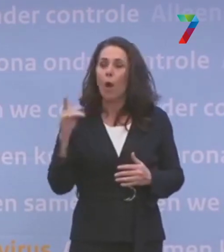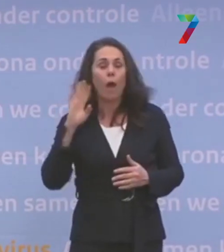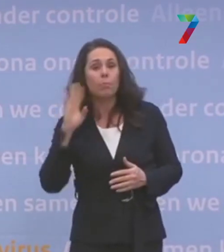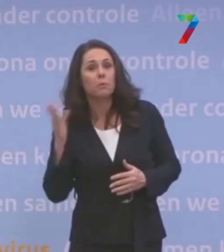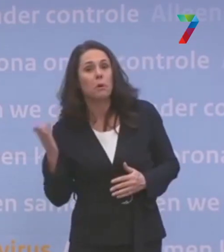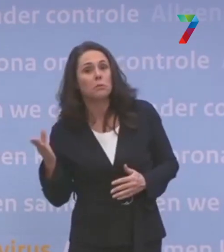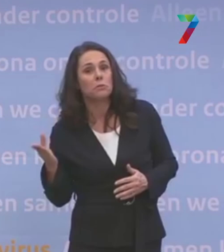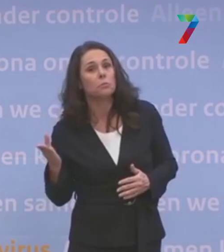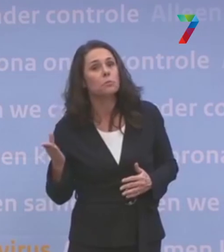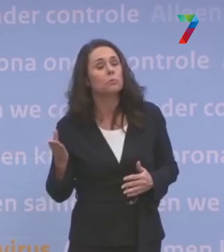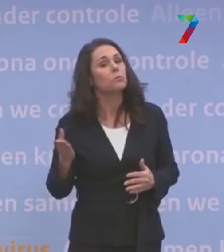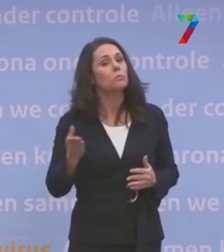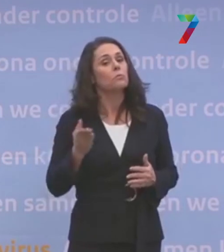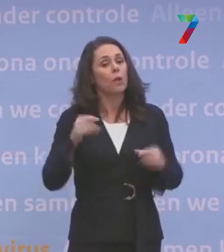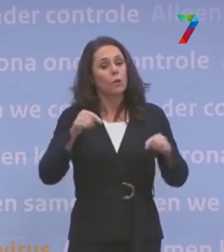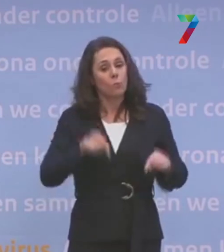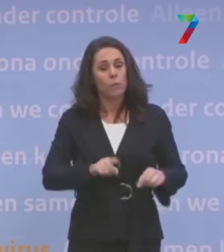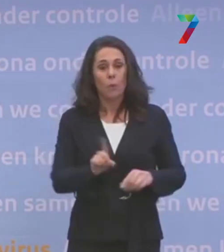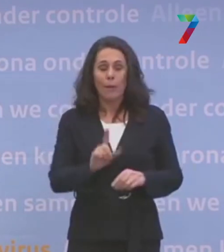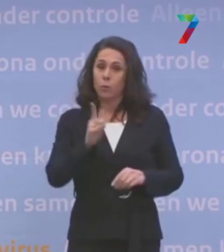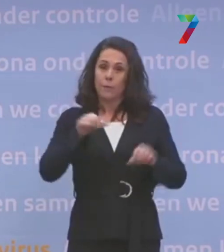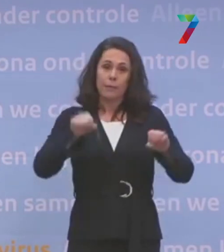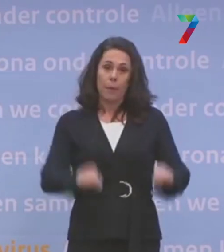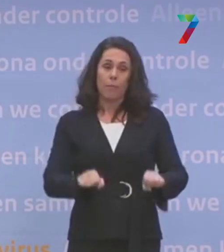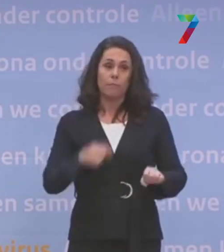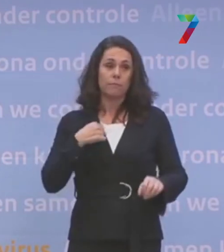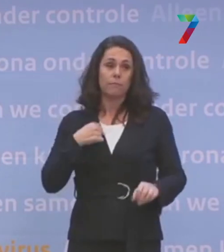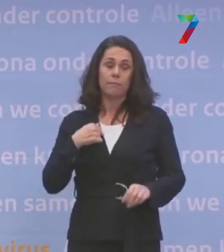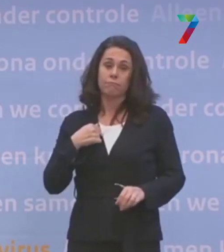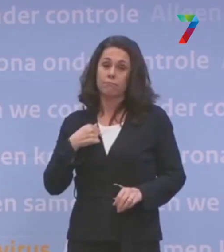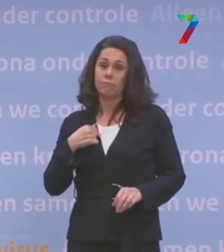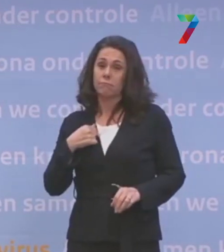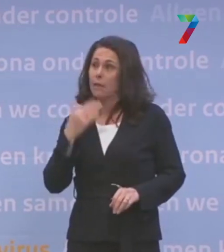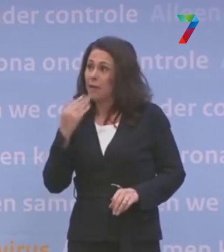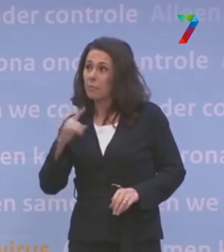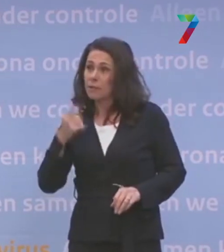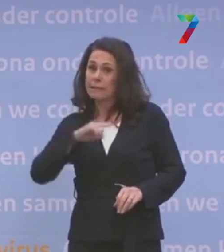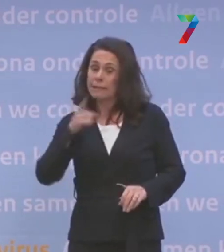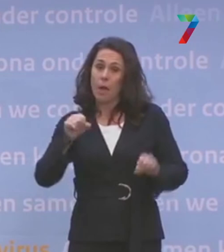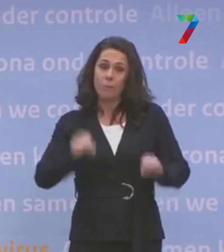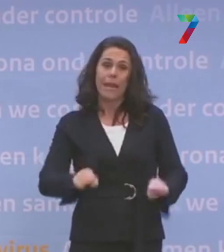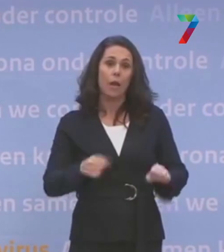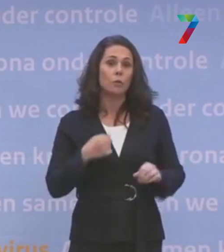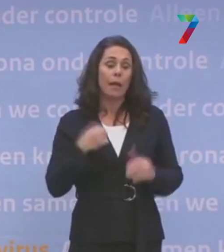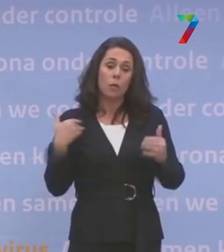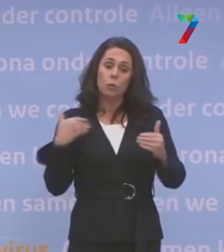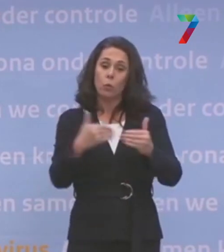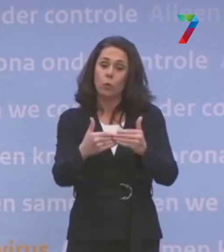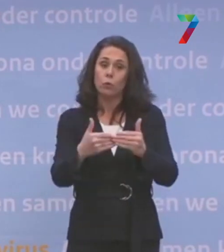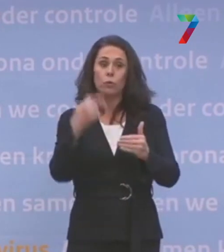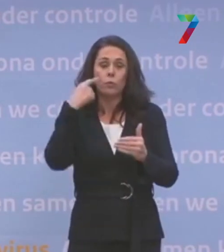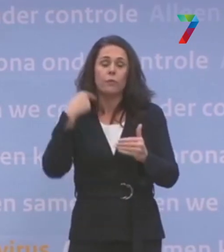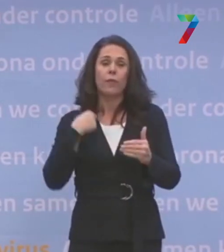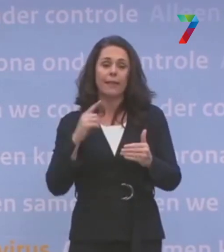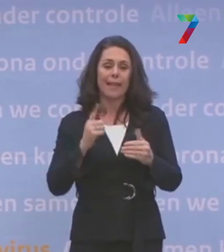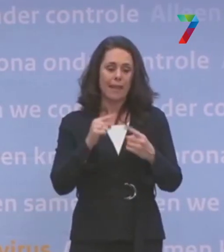gehoord. Ik kan u alleen melden dat op dat moment er geen besluit over is. Dus dan ga ik dat nog even kijken of we daar misschien al sneller een besluit over kunnen nemen. Maar tot nu toe wat ik weet is,